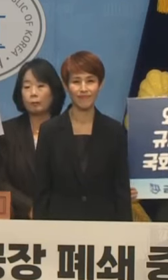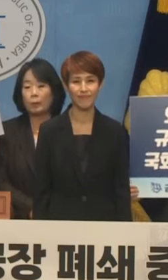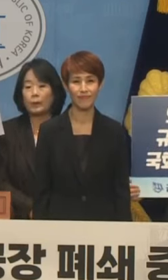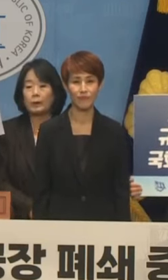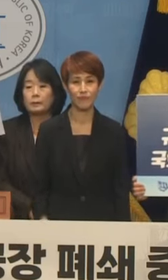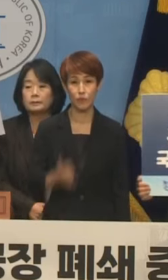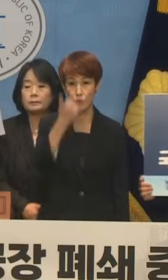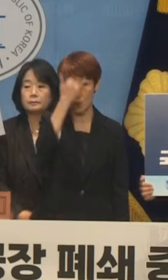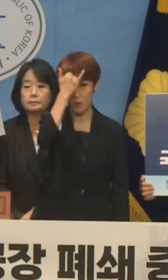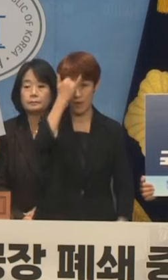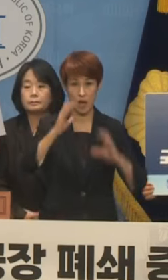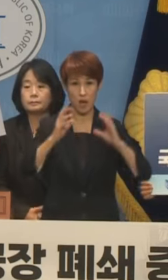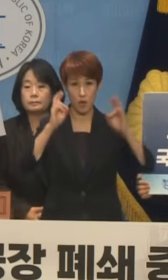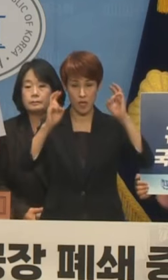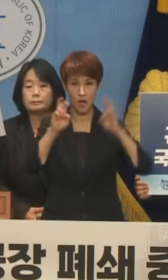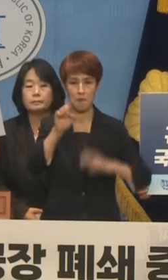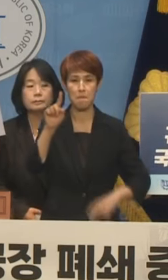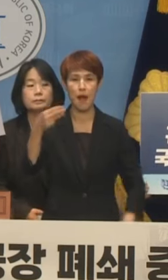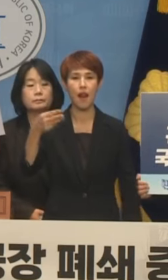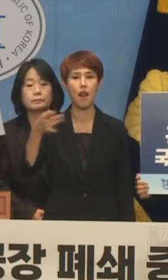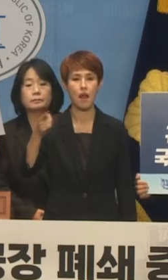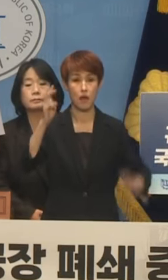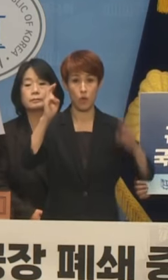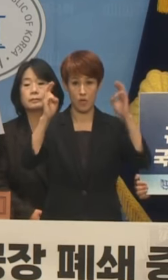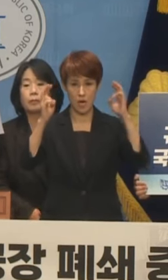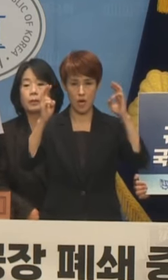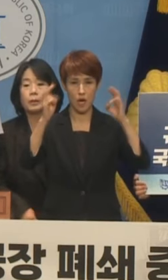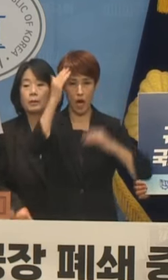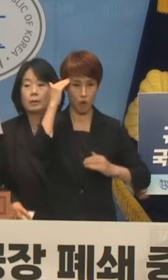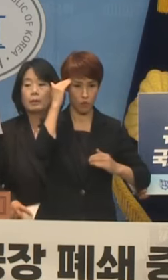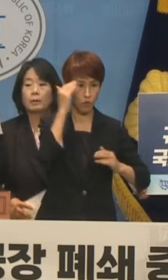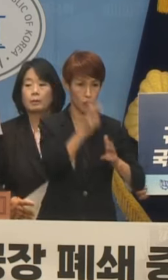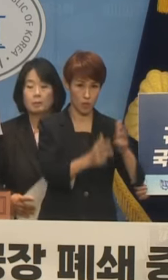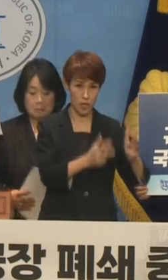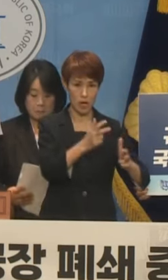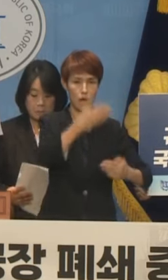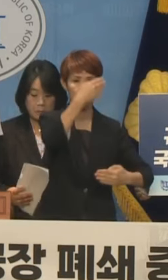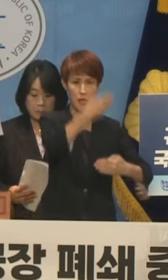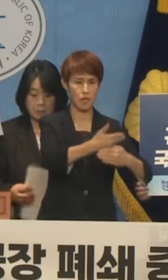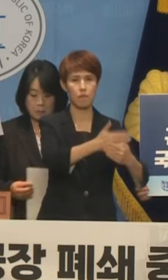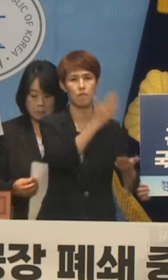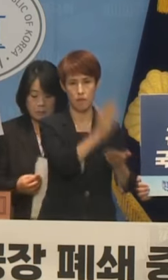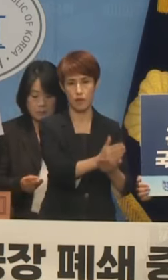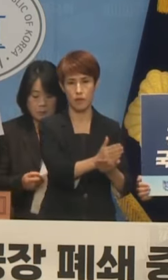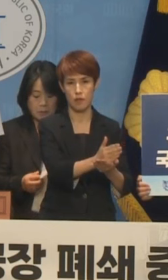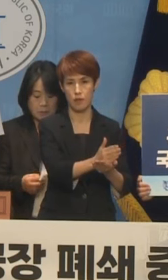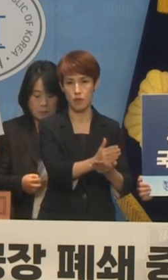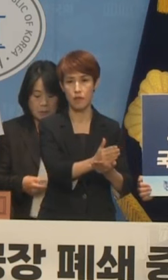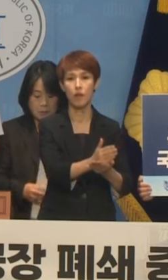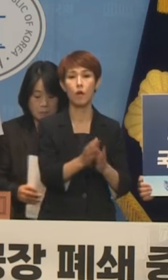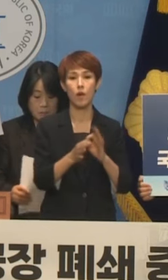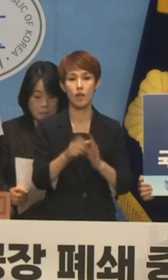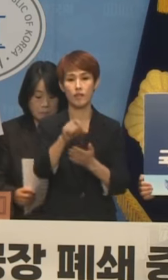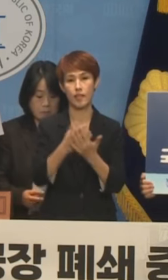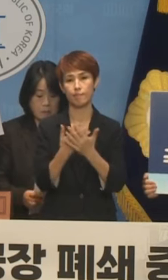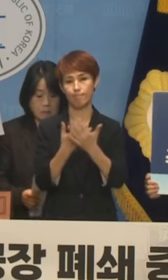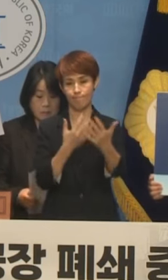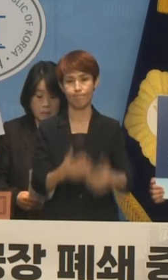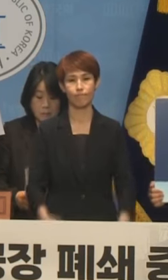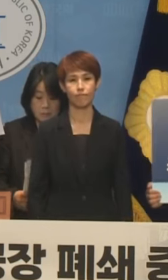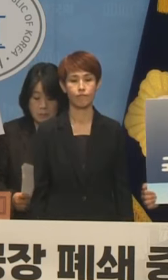독일 기업 말레베어 한국공장 폐쇄 중단 및 외투기업 규제법 제정 촉구 기자회견을 시작하도록